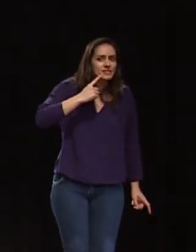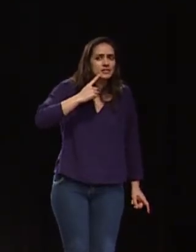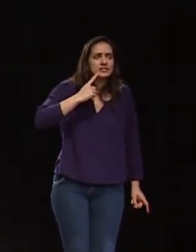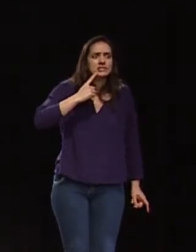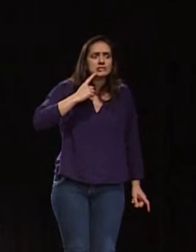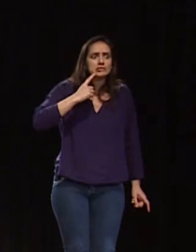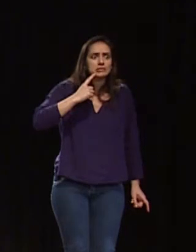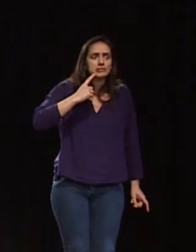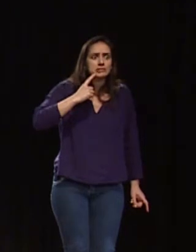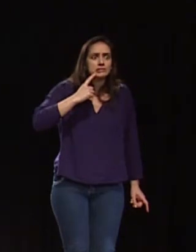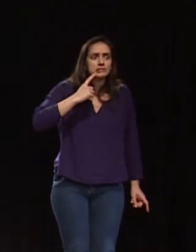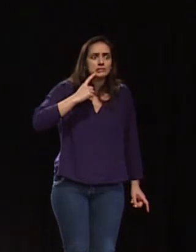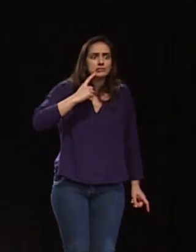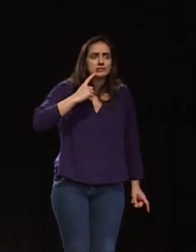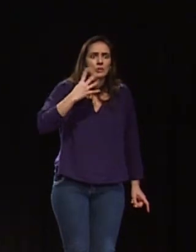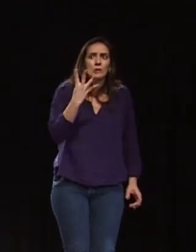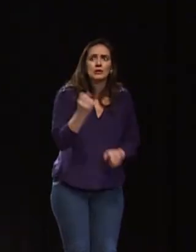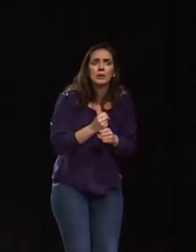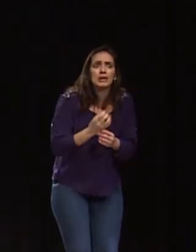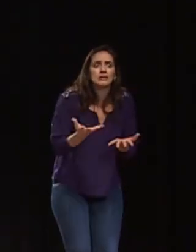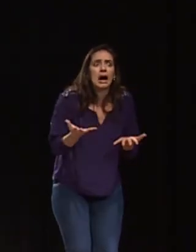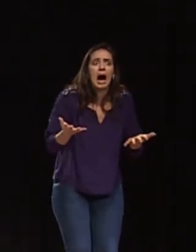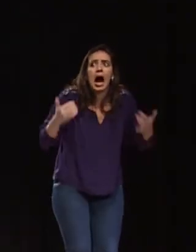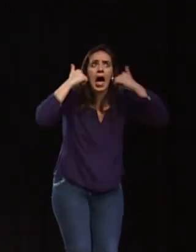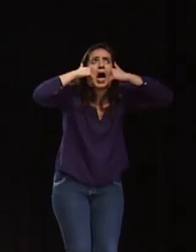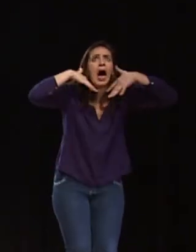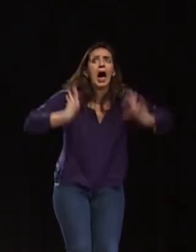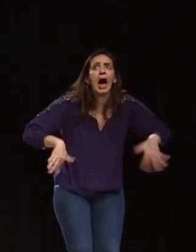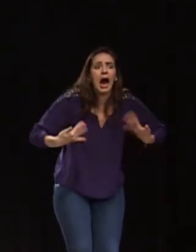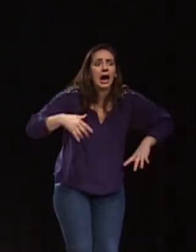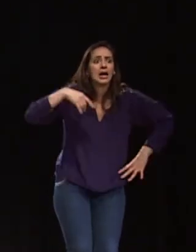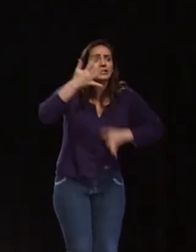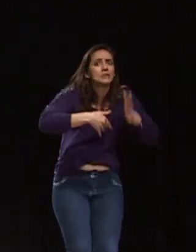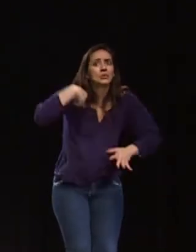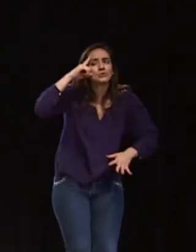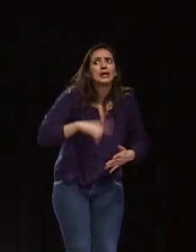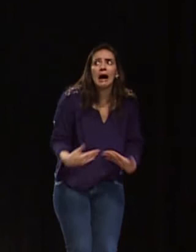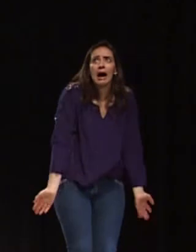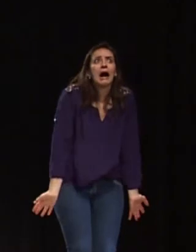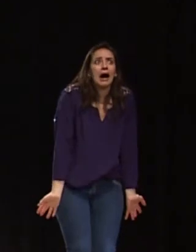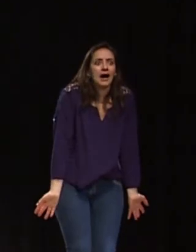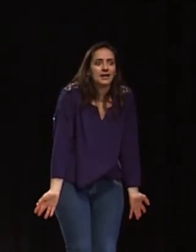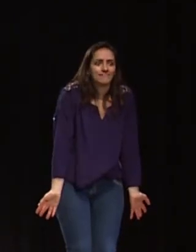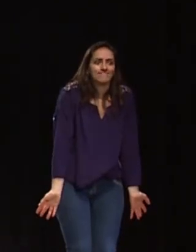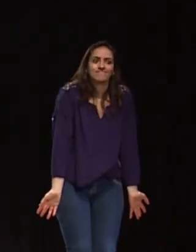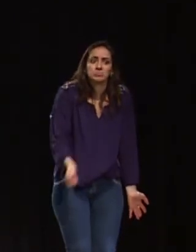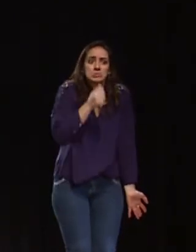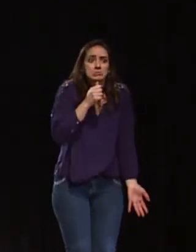surdo, e aí, como que se dá essa comunicação? Ai, 4 anos com professor surdo, nossa, eu vou ter que usar a língua de sinais, eu não sei,